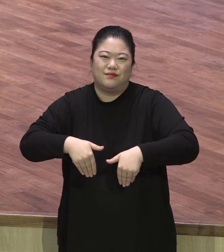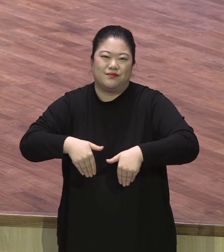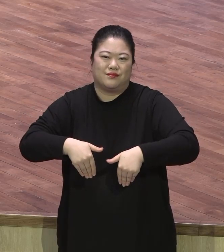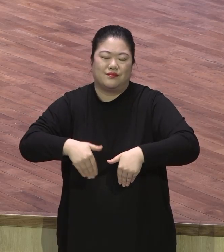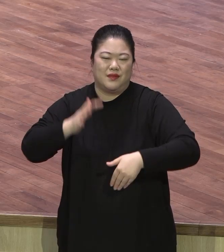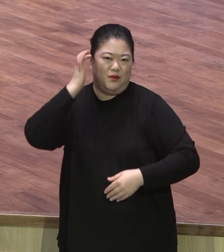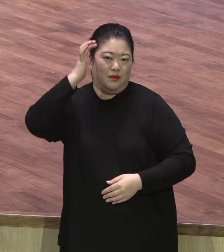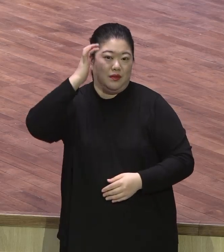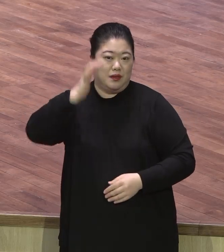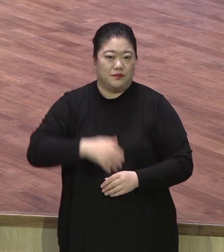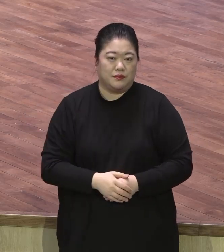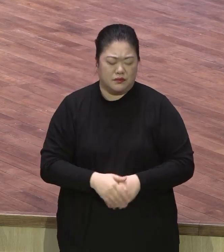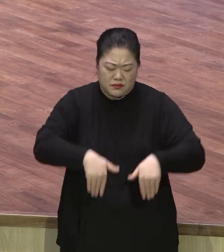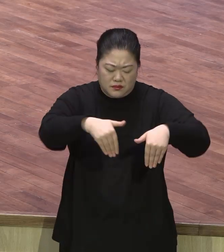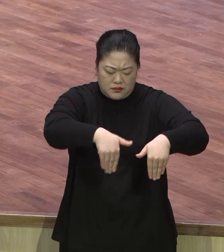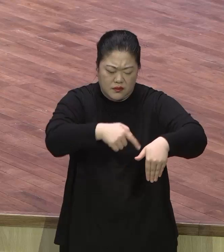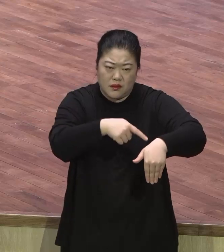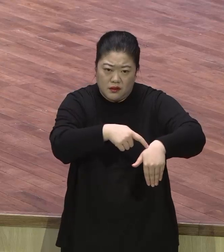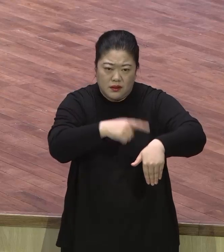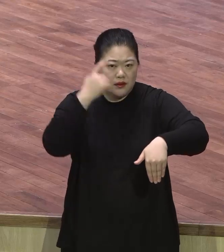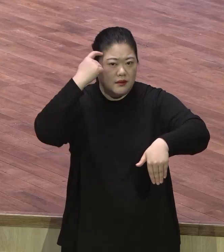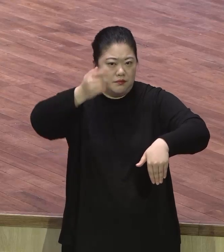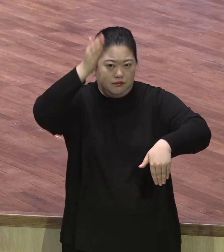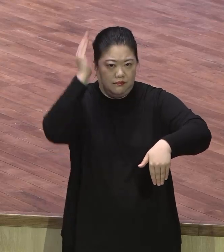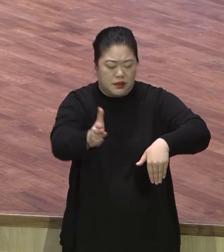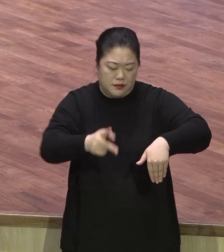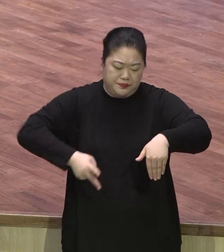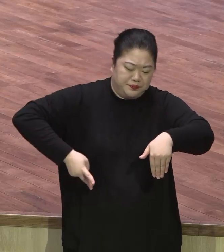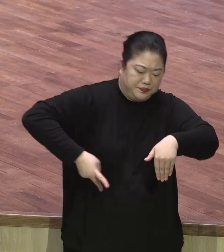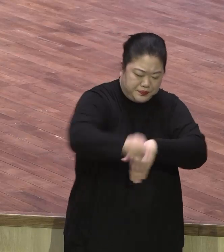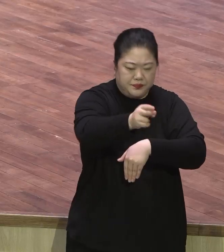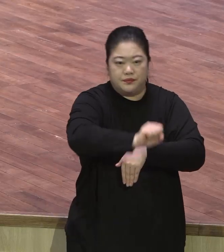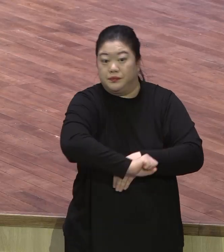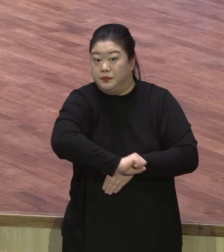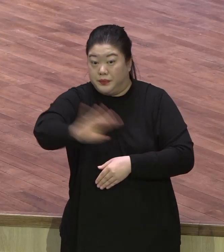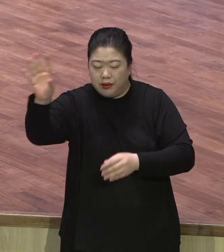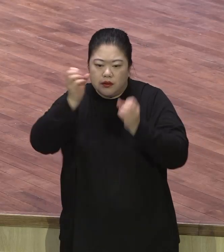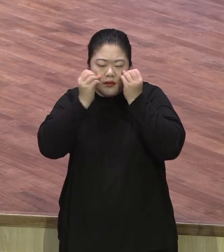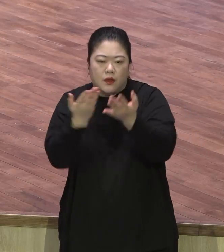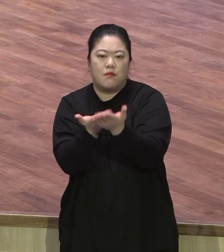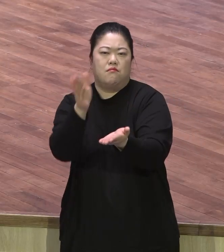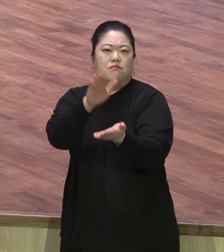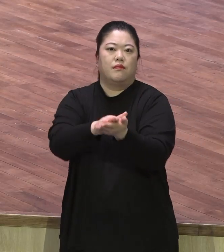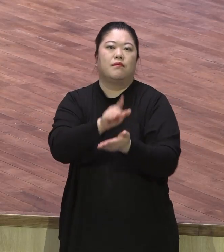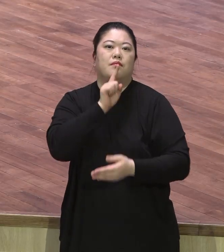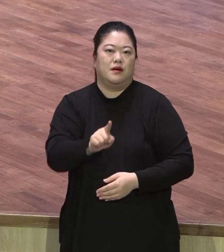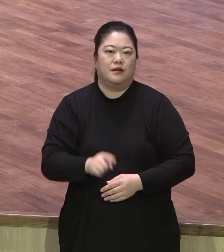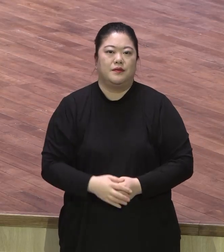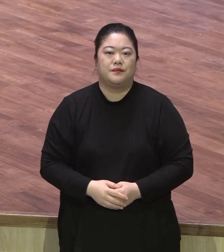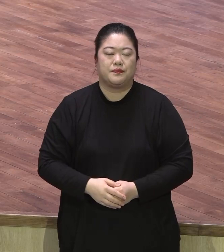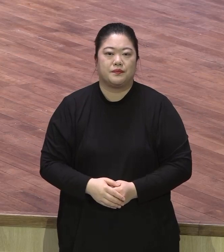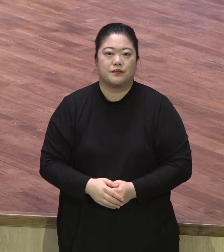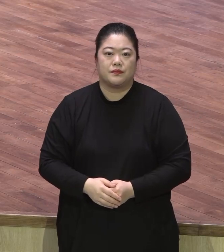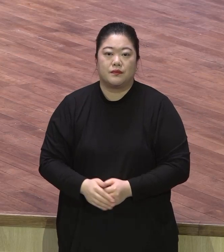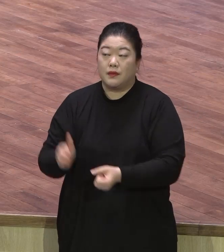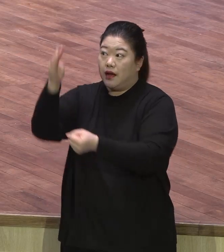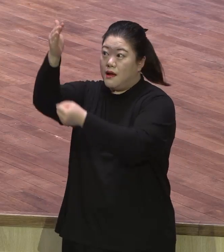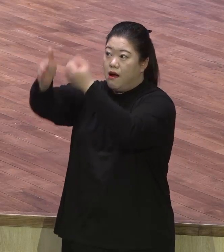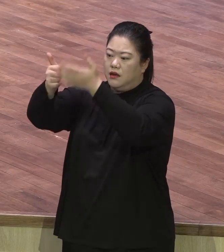여기서 벗어나서 새로운 정체성으로 확립하라는 새로운 정체성 하나님과